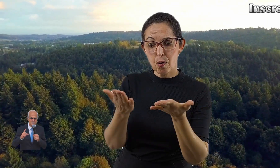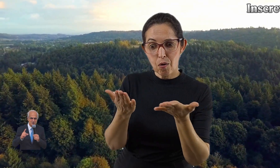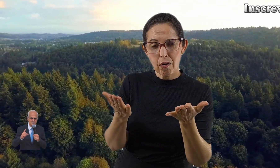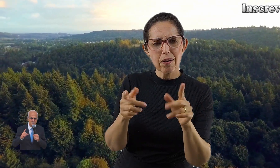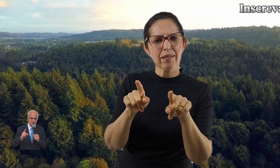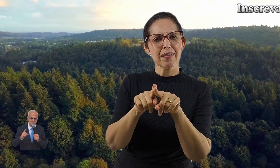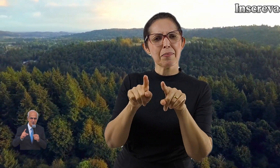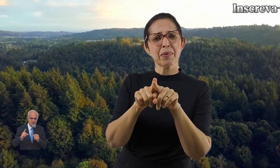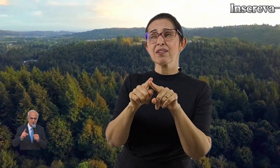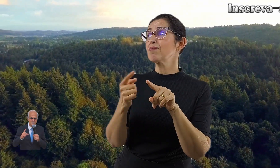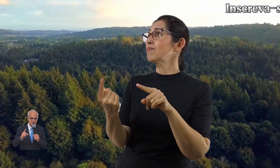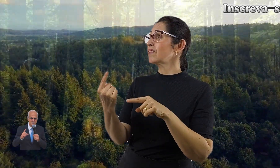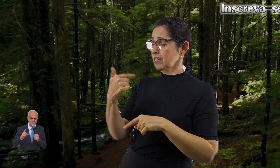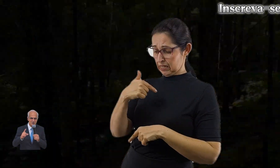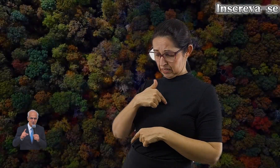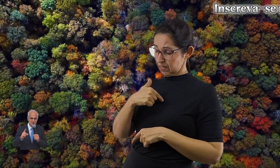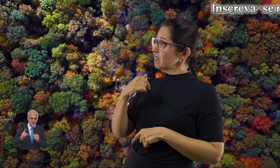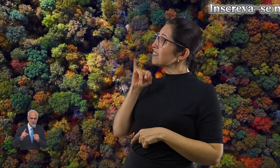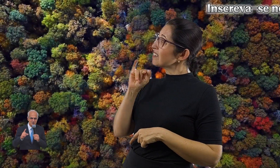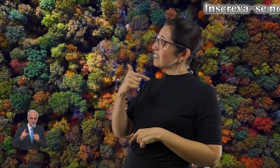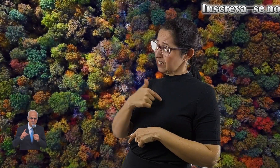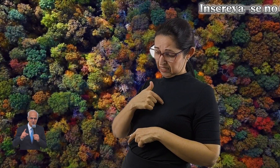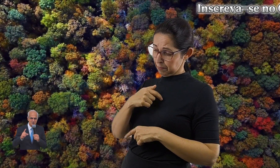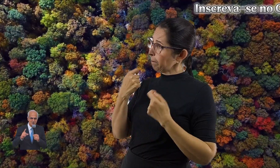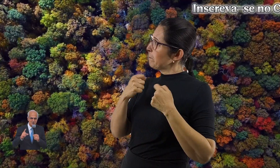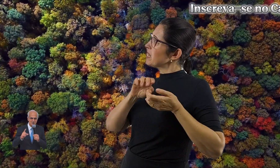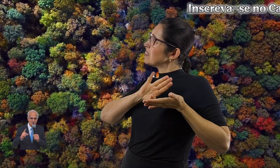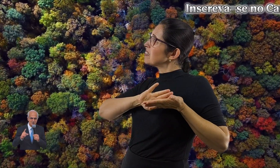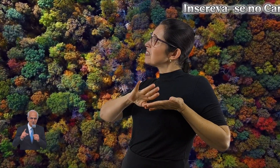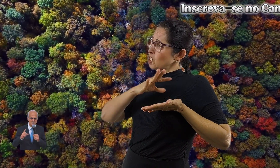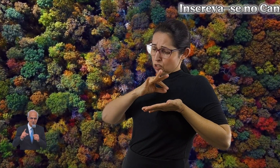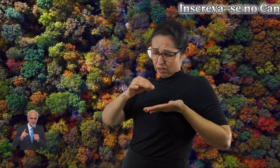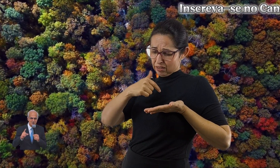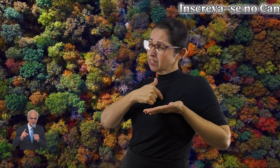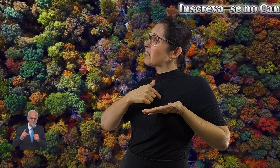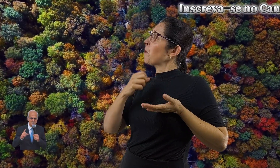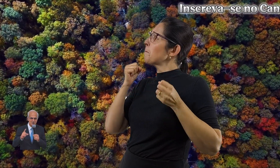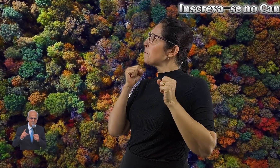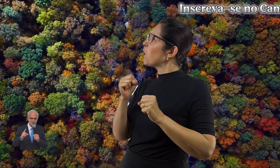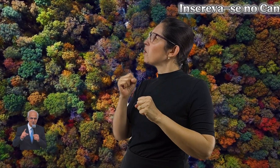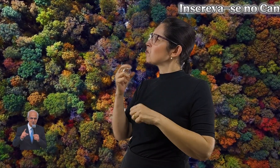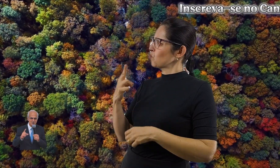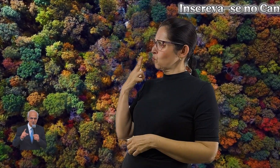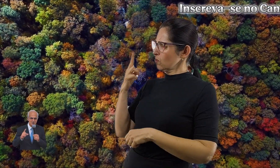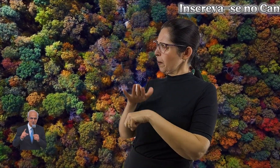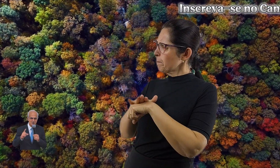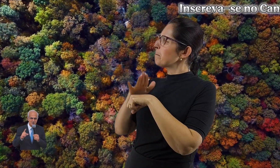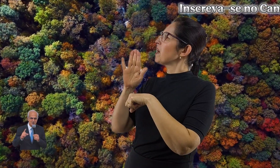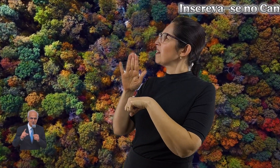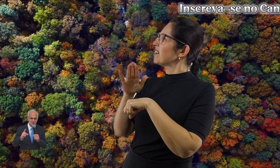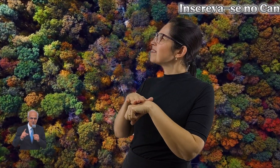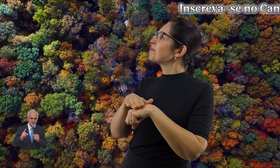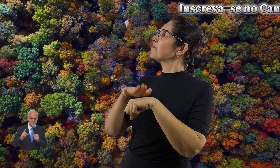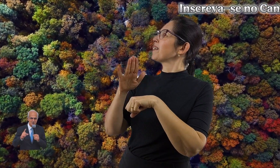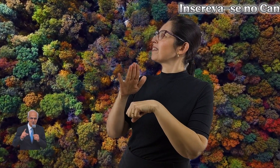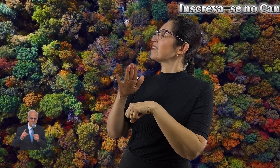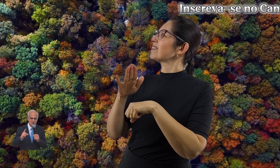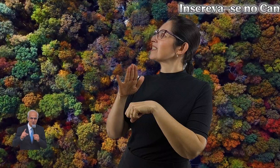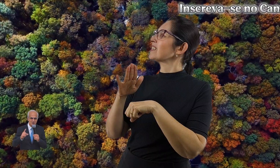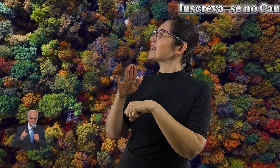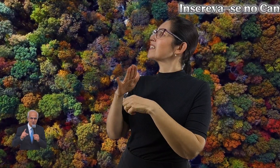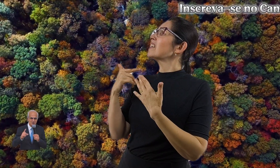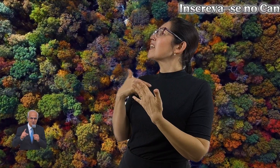Senhor, tem alguma coisa que precisa de sair. Eu posso ser mais usado, eu posso ser um instrumento nas tuas mãos. Senhor, tem o